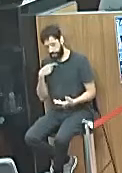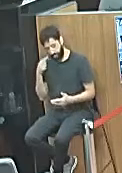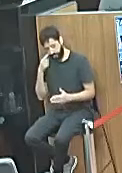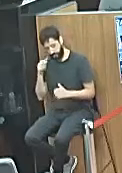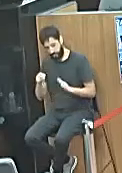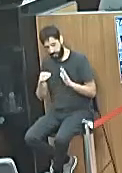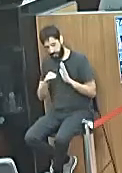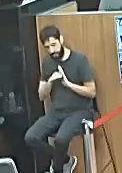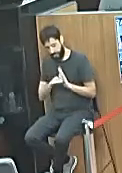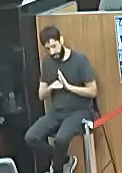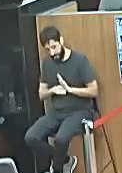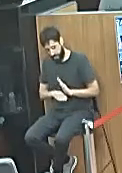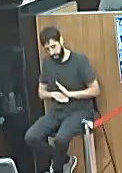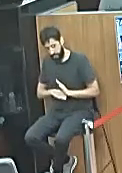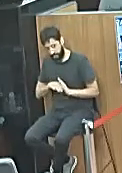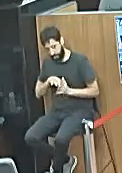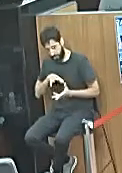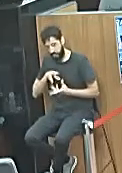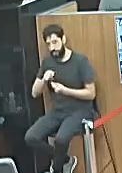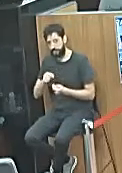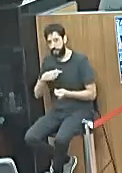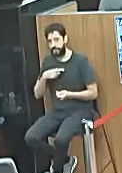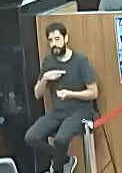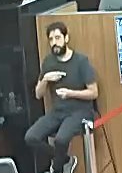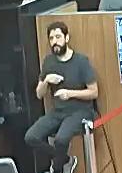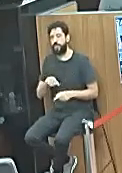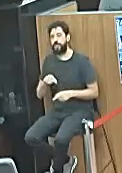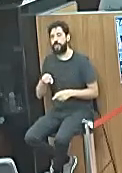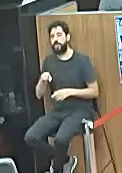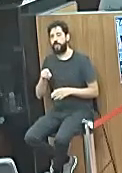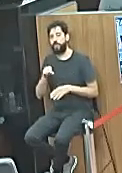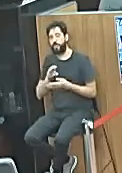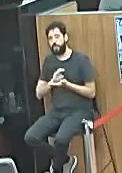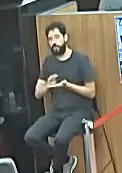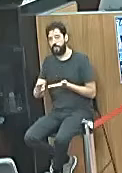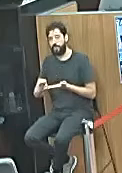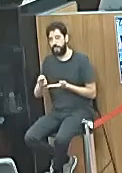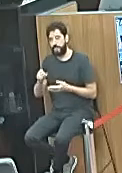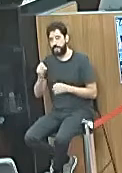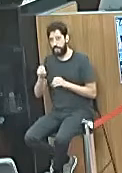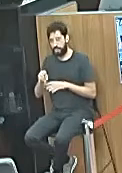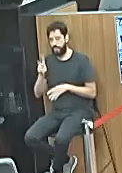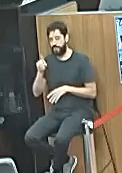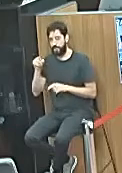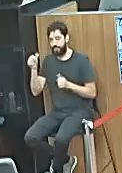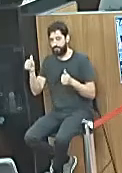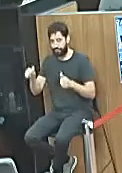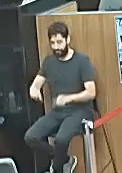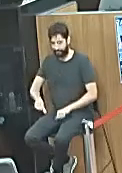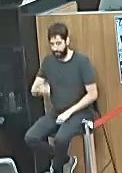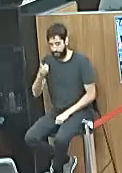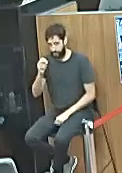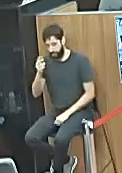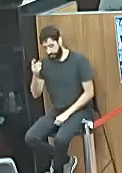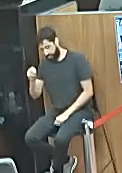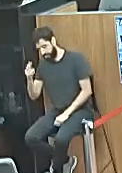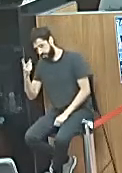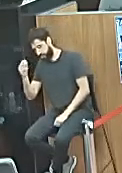global né dos dados oferecidos é que o orçamento na área de educação vai cair é de 2020 para 2021